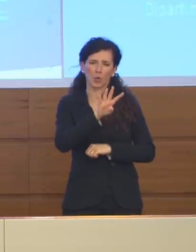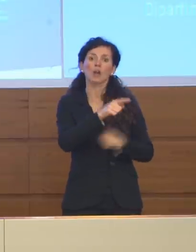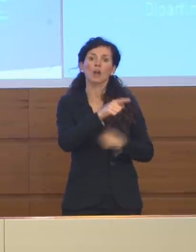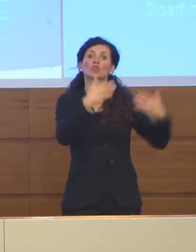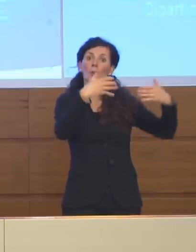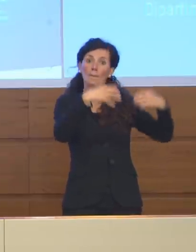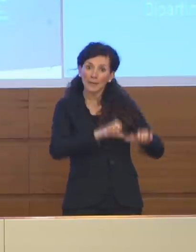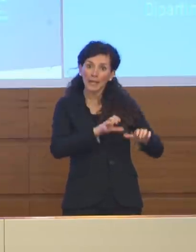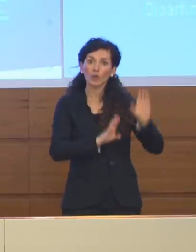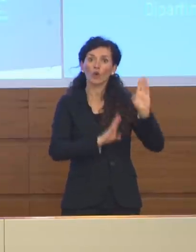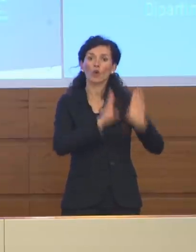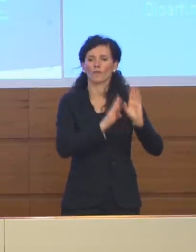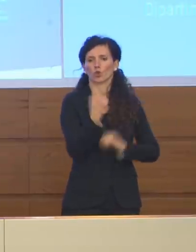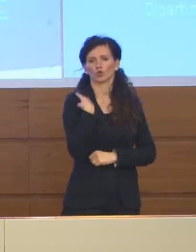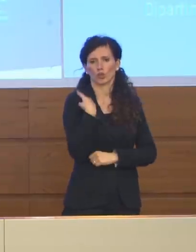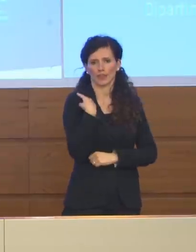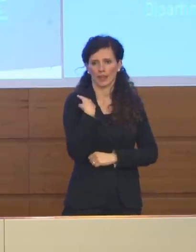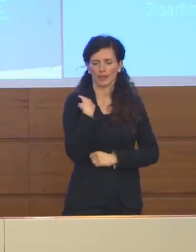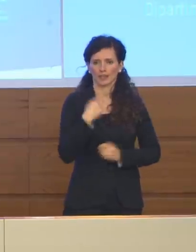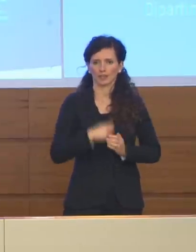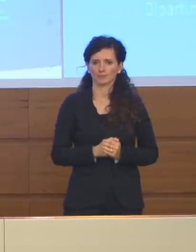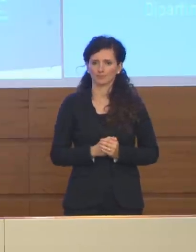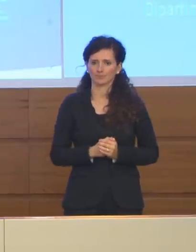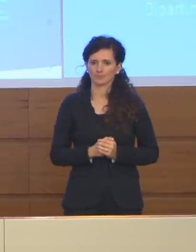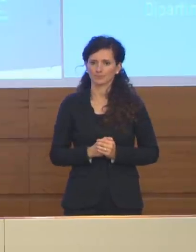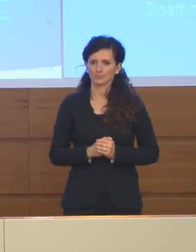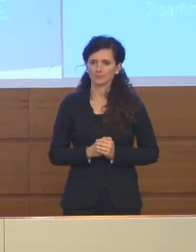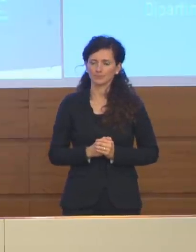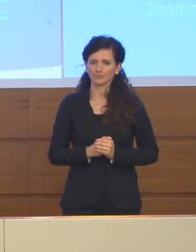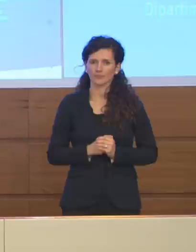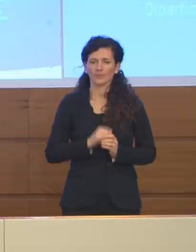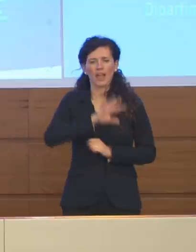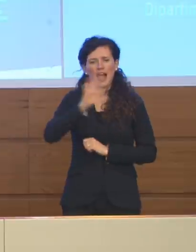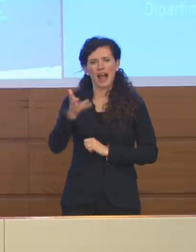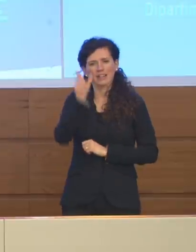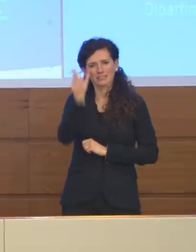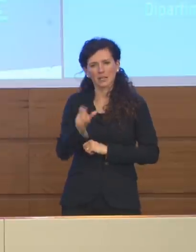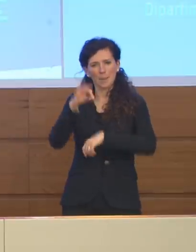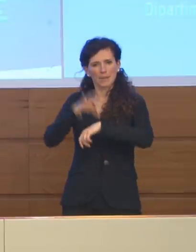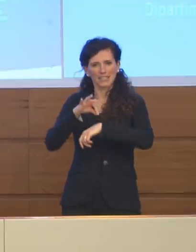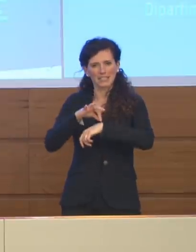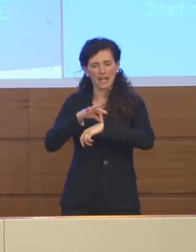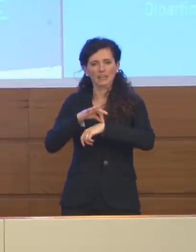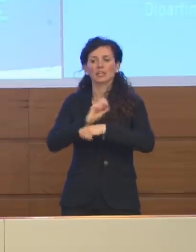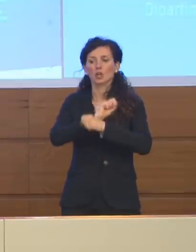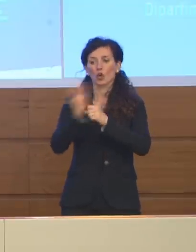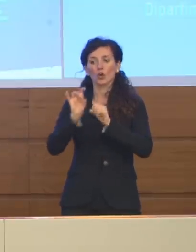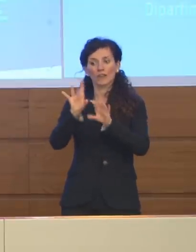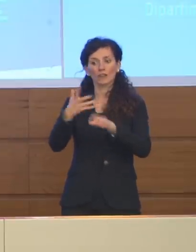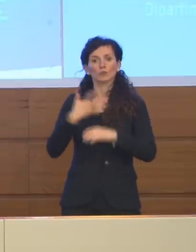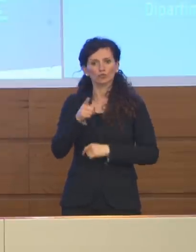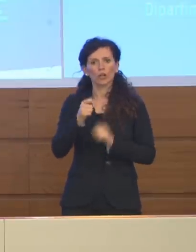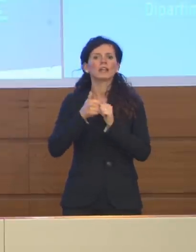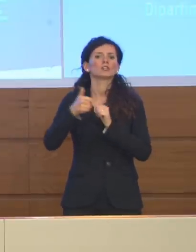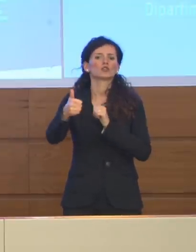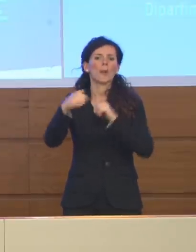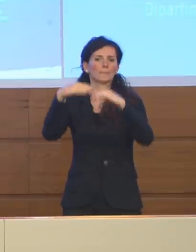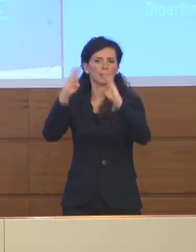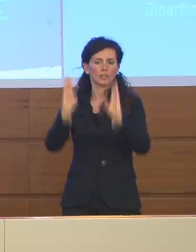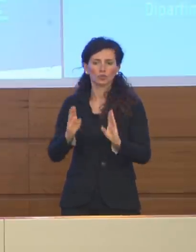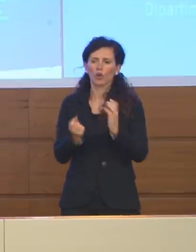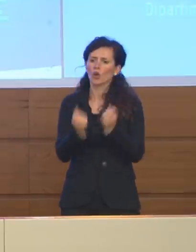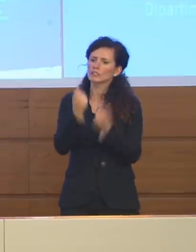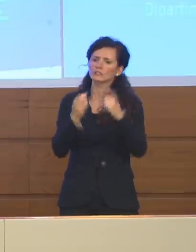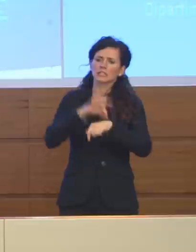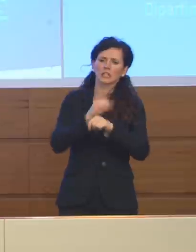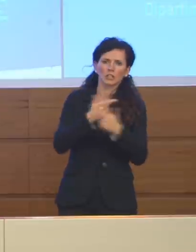meno rispetto a ieri la maggior parte dei pazienti positivi e in isolamento senza sintomi con